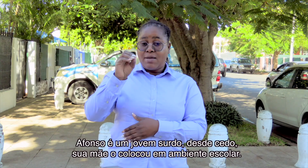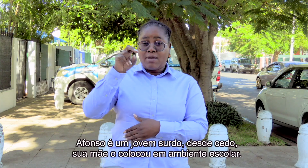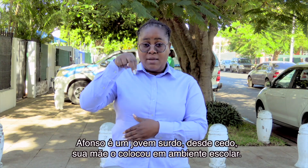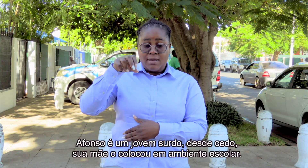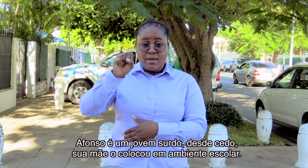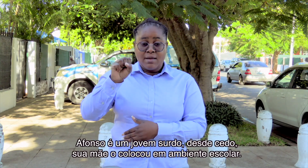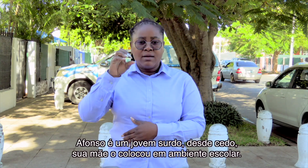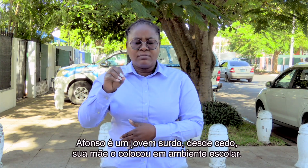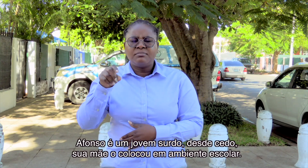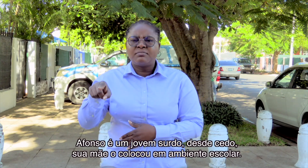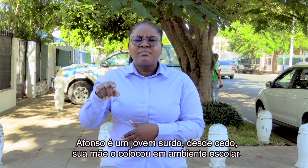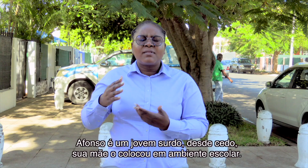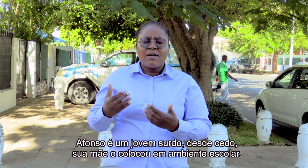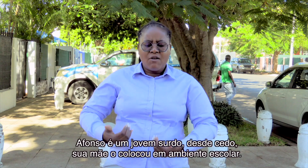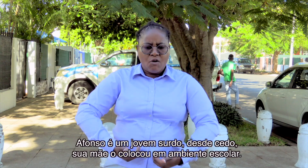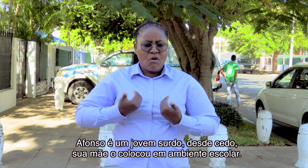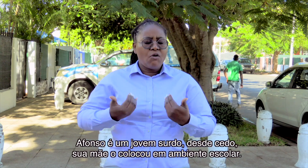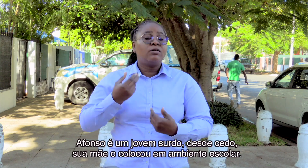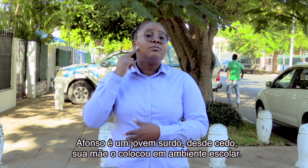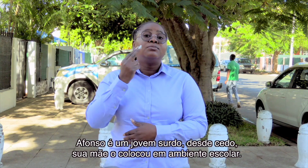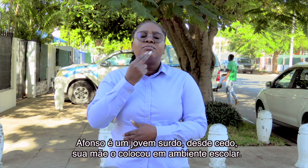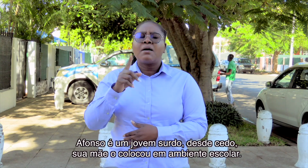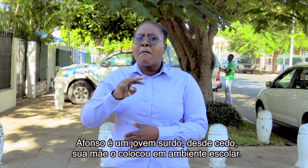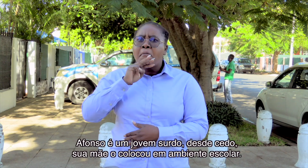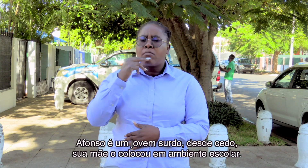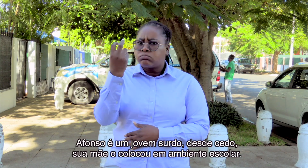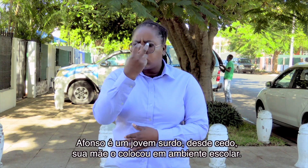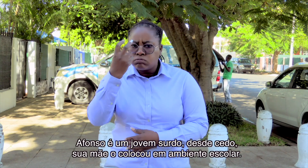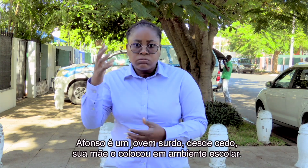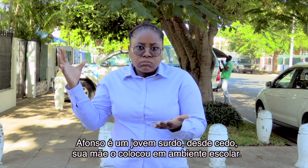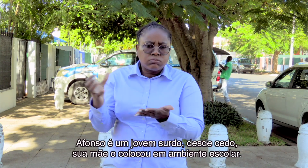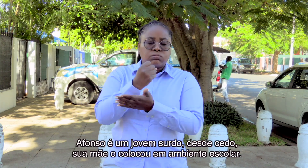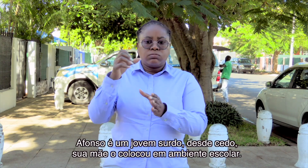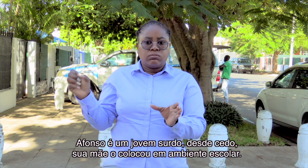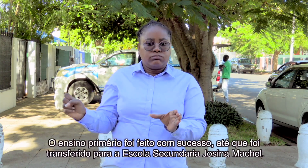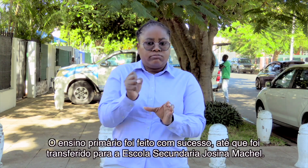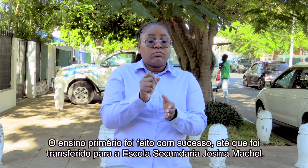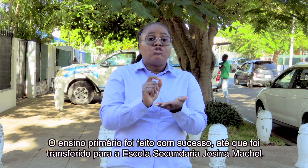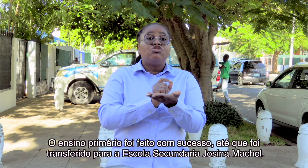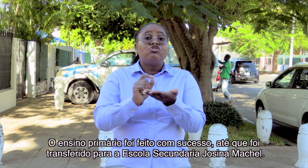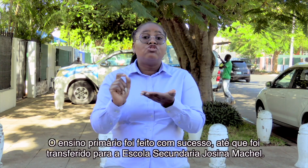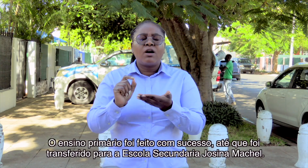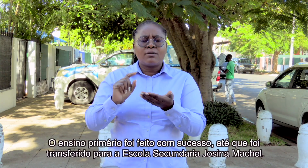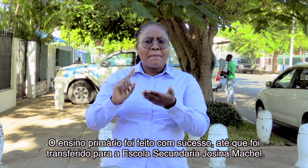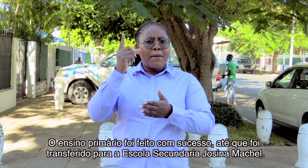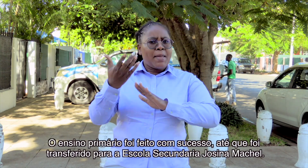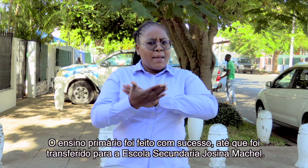Afonso é um jovem surdo. Desde cedo, sua mãe o colocou em ambiente escolar. O ensino primário foi feito com